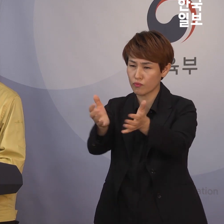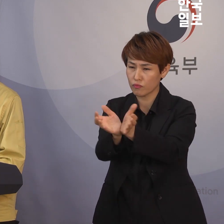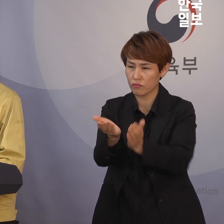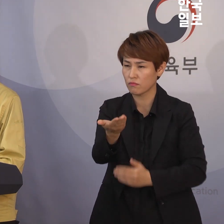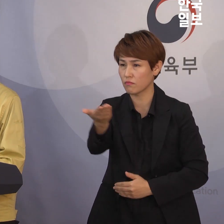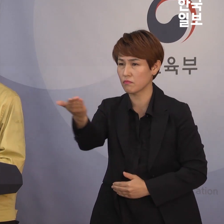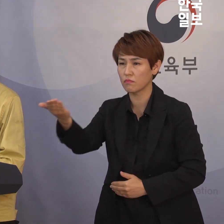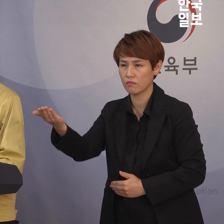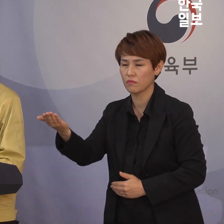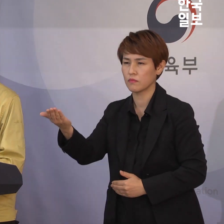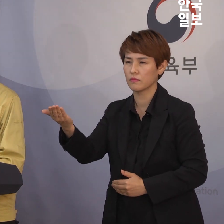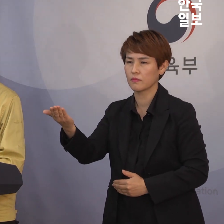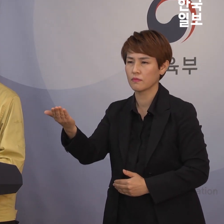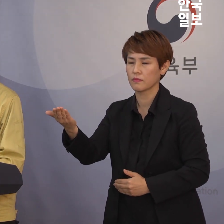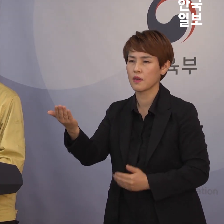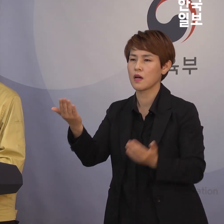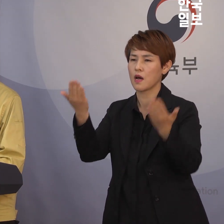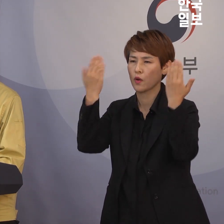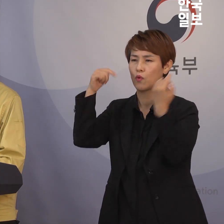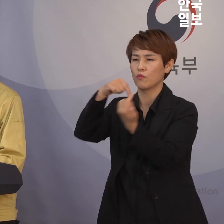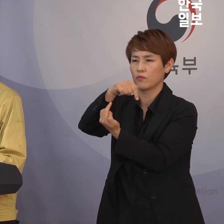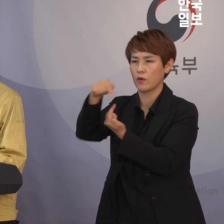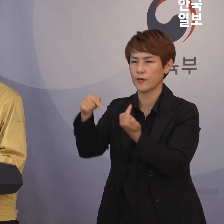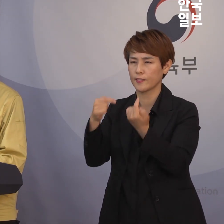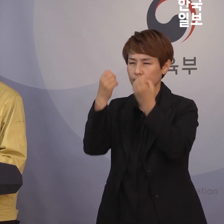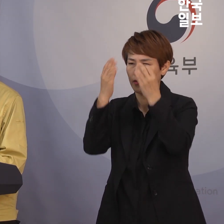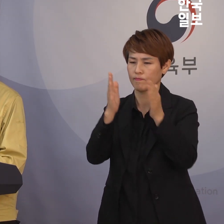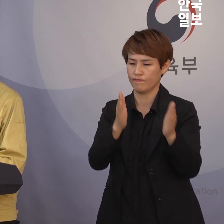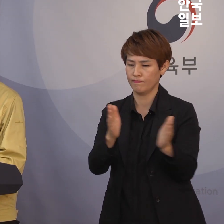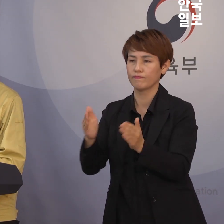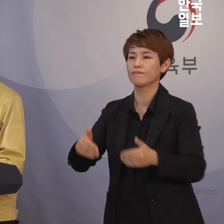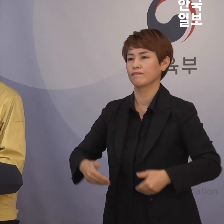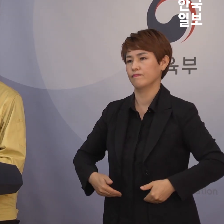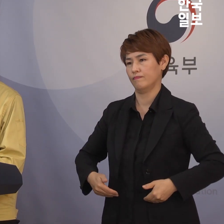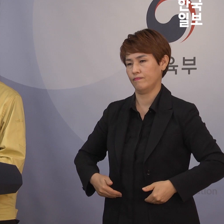모두가 새로운 학교 운영을 준비해야 합니다.